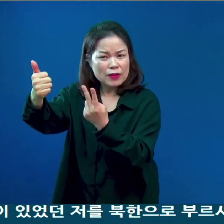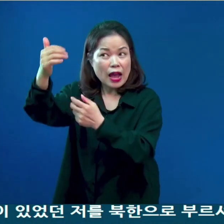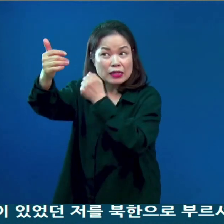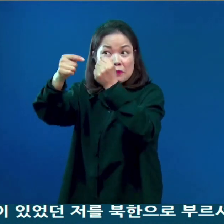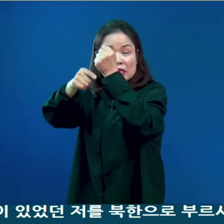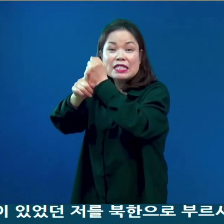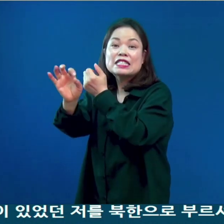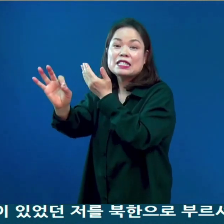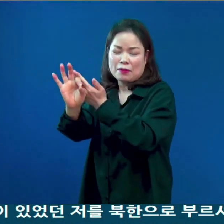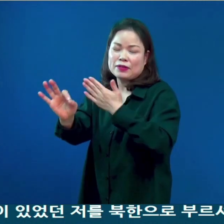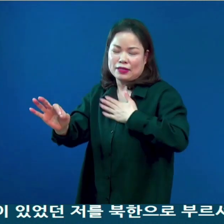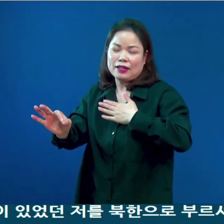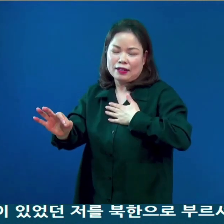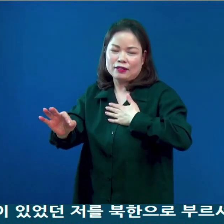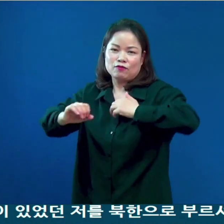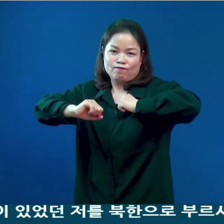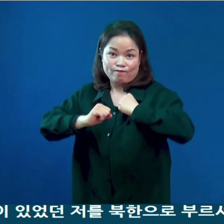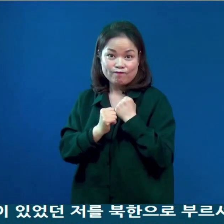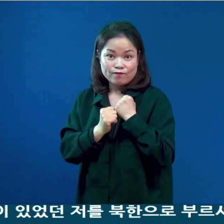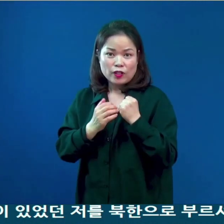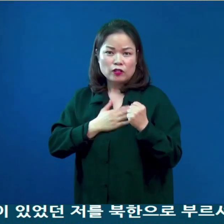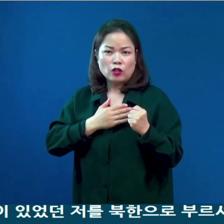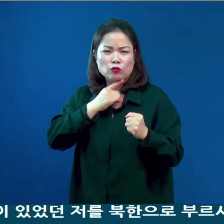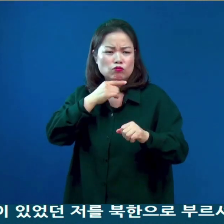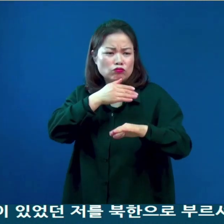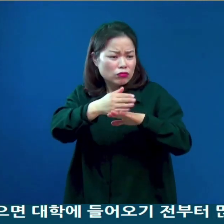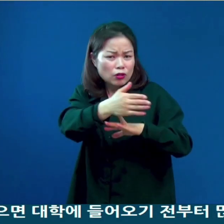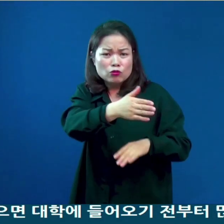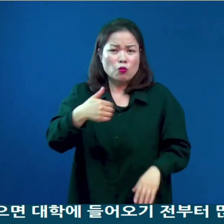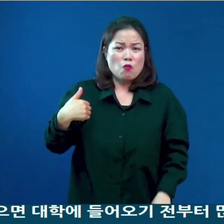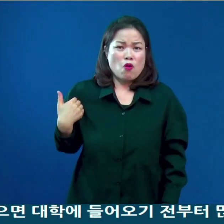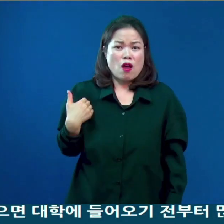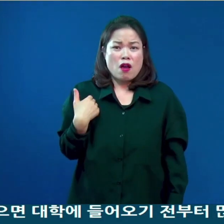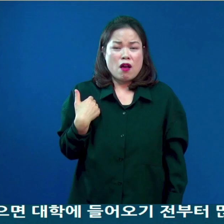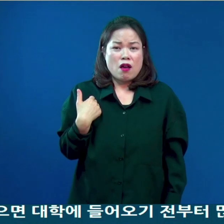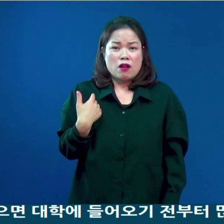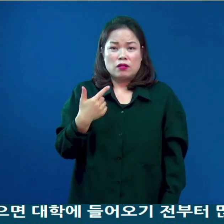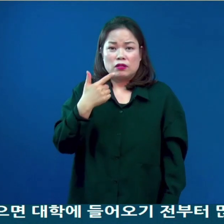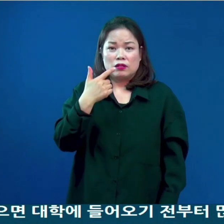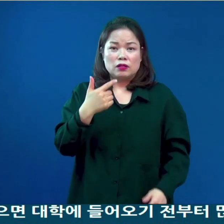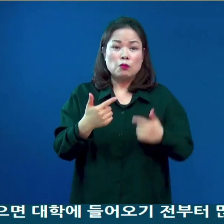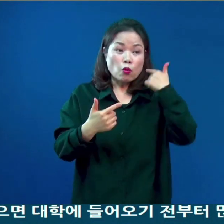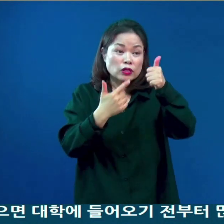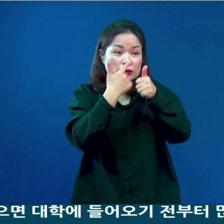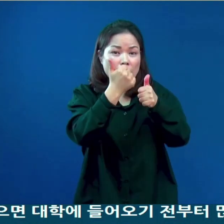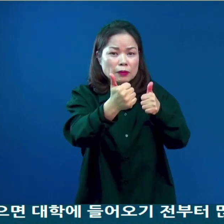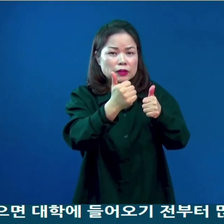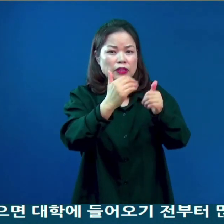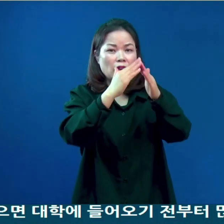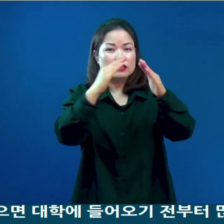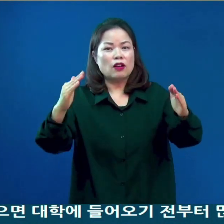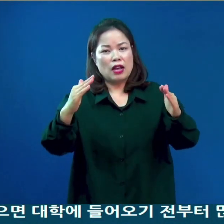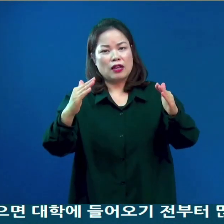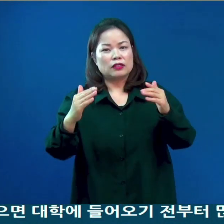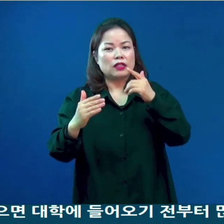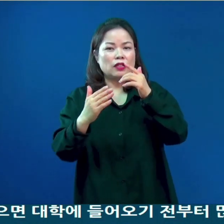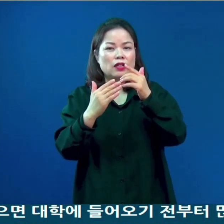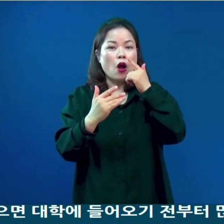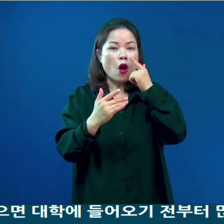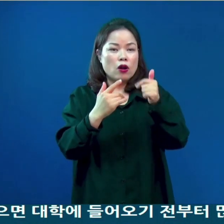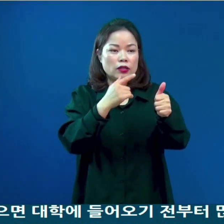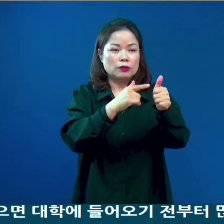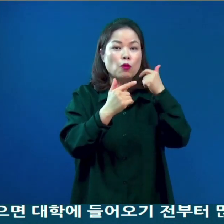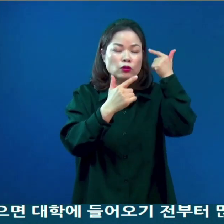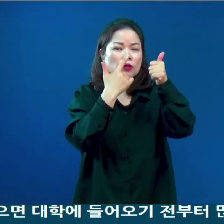뜻이라면 제가 하겠습니다. 그러나 저는 북한을 너무 모릅니다. 저희 아버지는 전라도 분이시오, 저희 어머니는